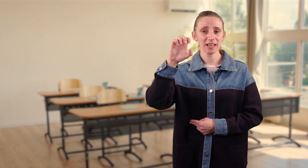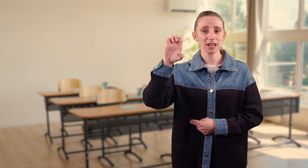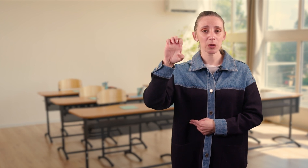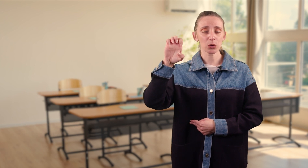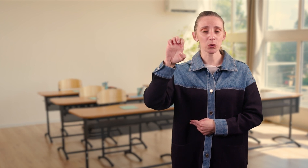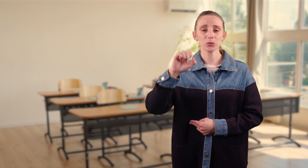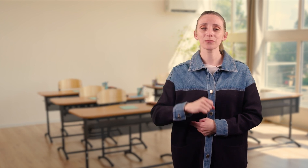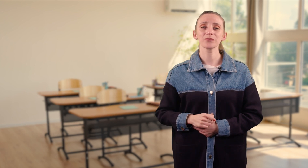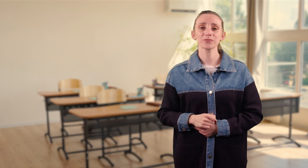N-A-T-H-A-L-I-E.